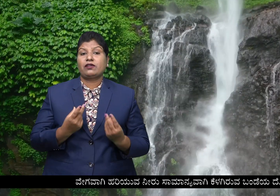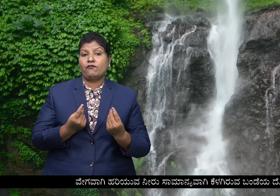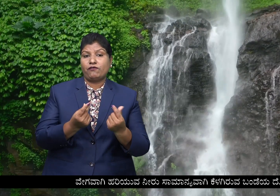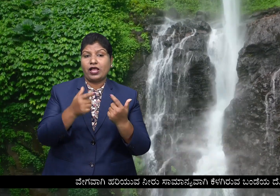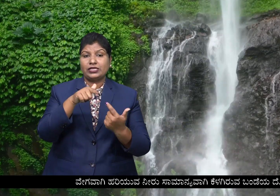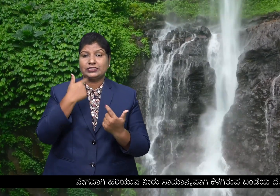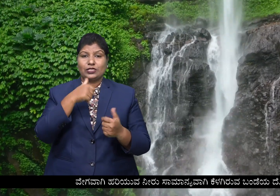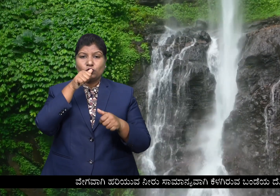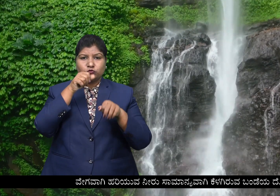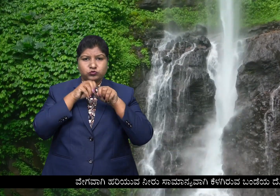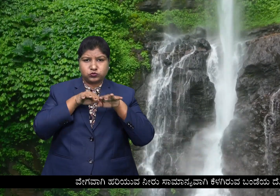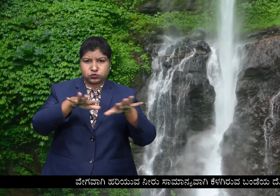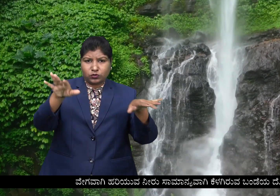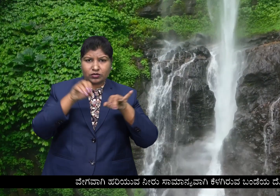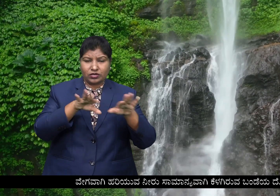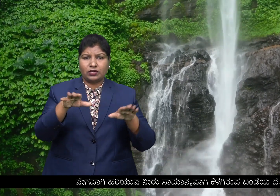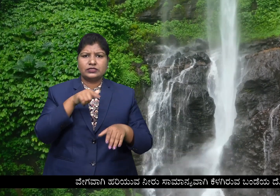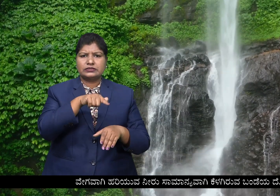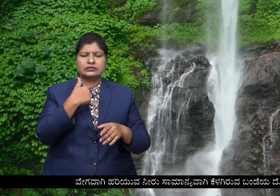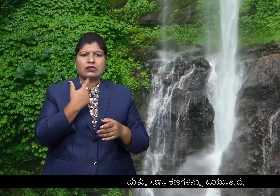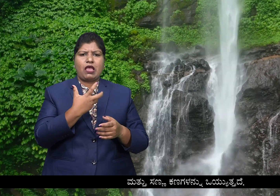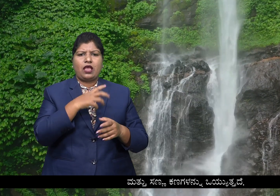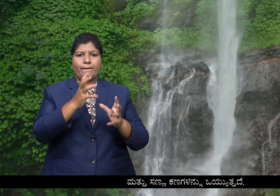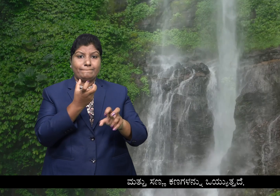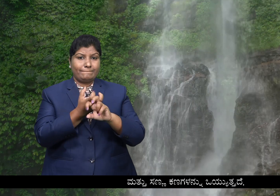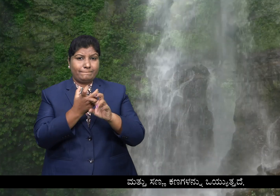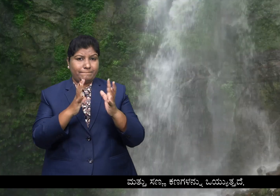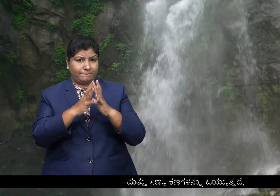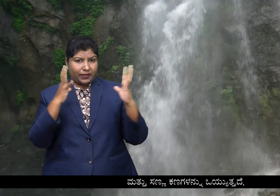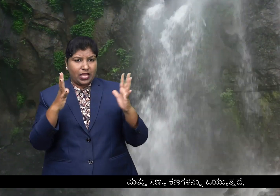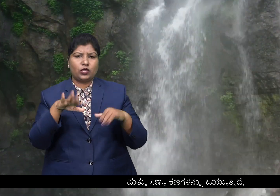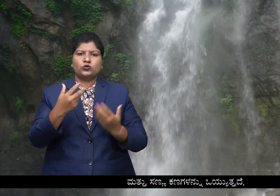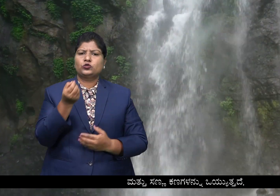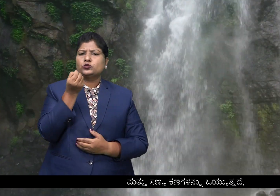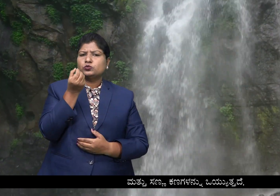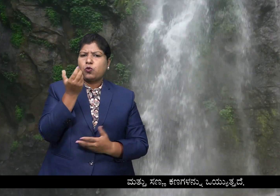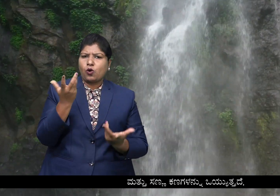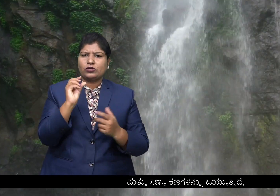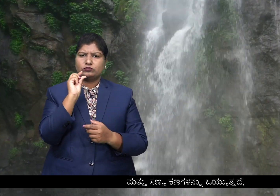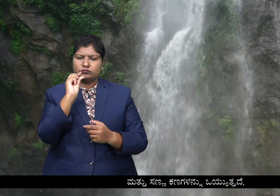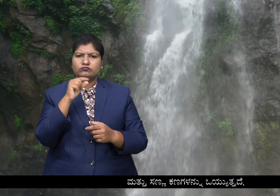ವೇಗವಾಗಿ ಹರಿಯುವ ನೀರು ಸಾಮಾನ್ಯವಾಗಿ ಕೆಳಗಿರುವ ಬಂಡೆಯ ದೊಡ್ಡ ಮತ್ತು ಸಣ್ಣ ಕಣಗಳನ್ನು ಒಯ್ಯುತ್ತದೆ.